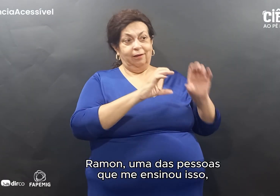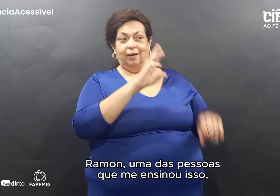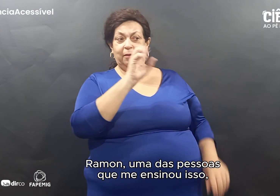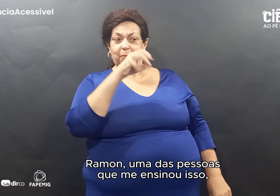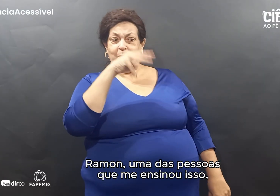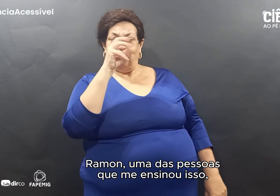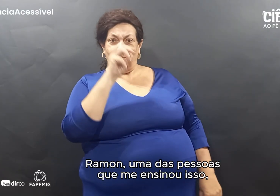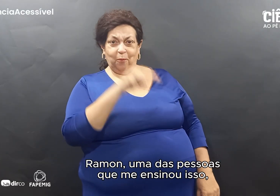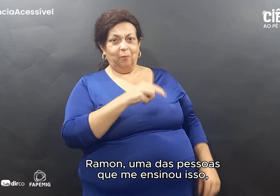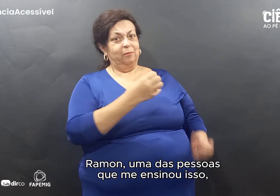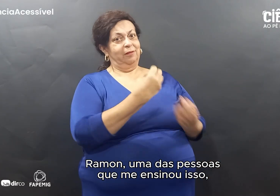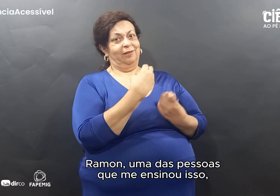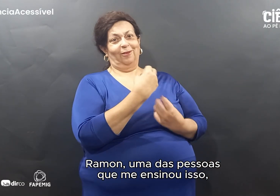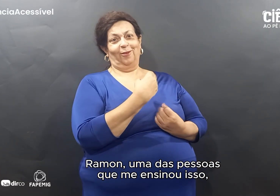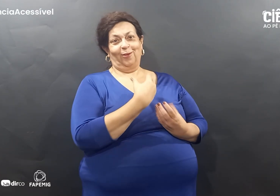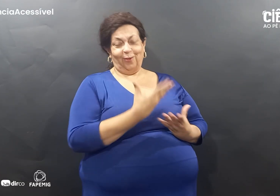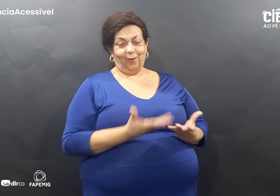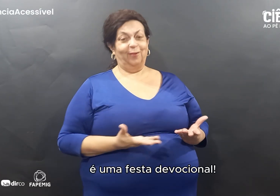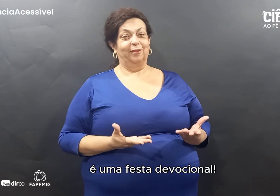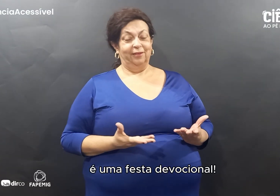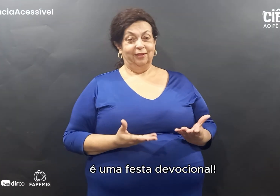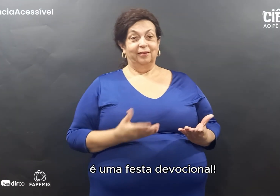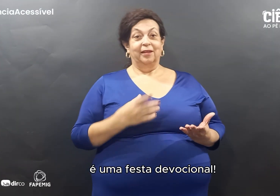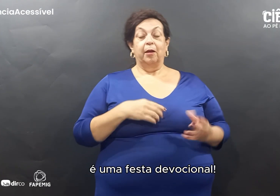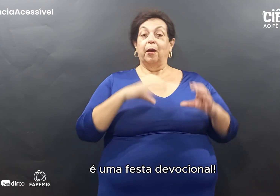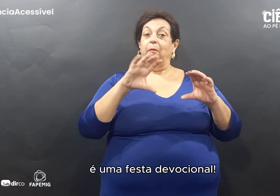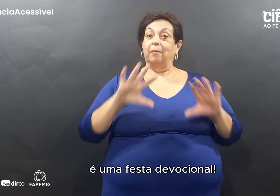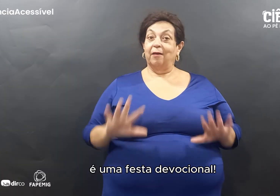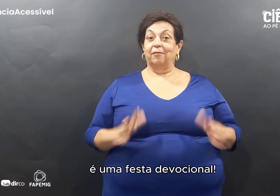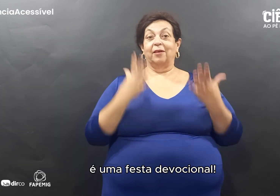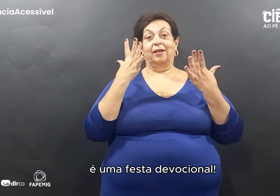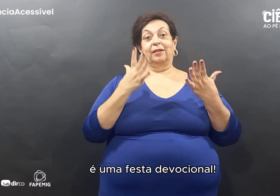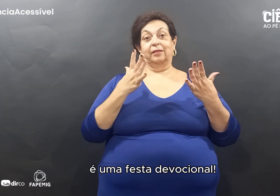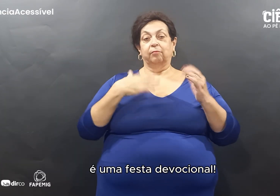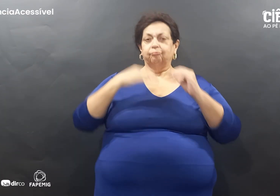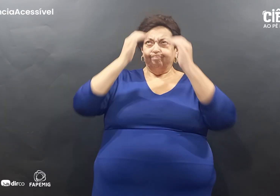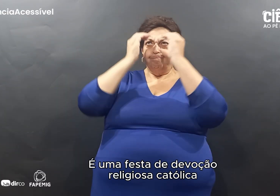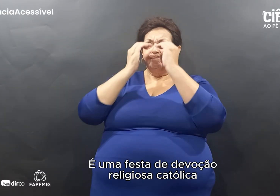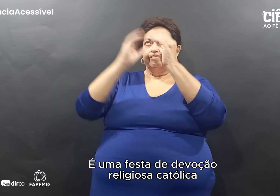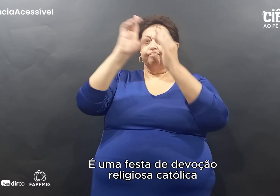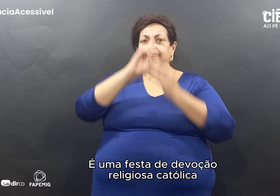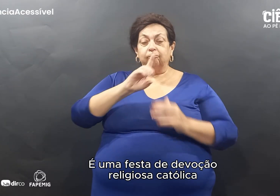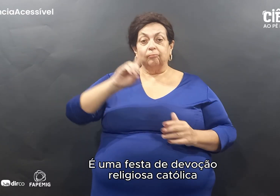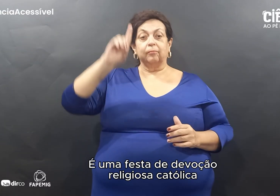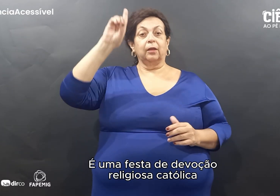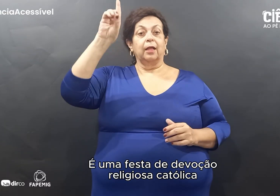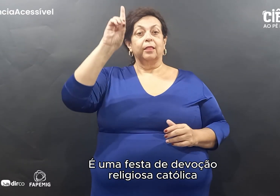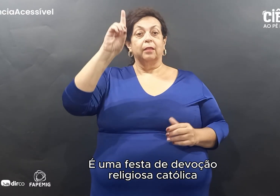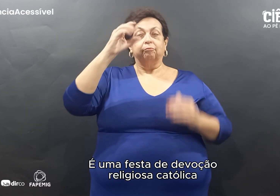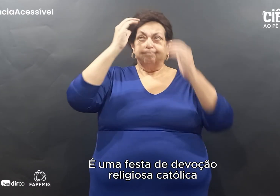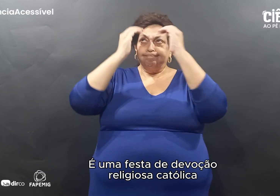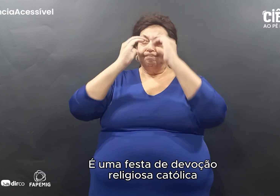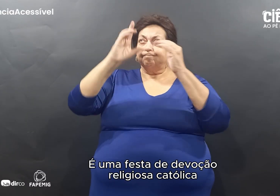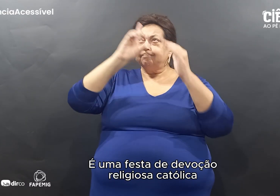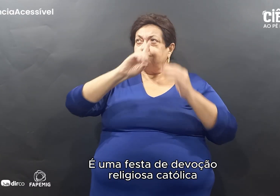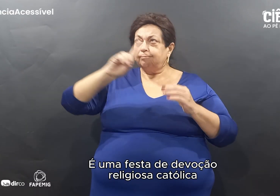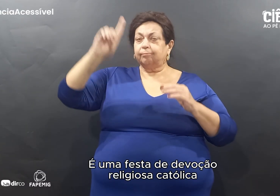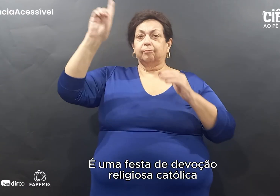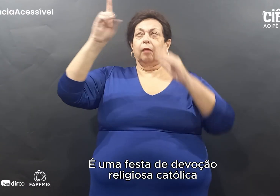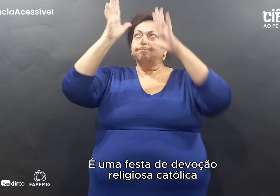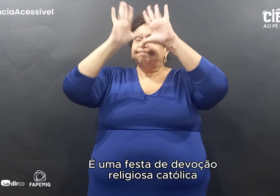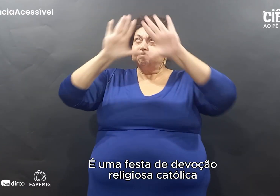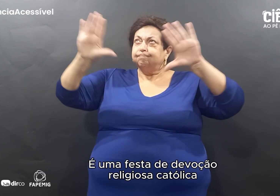uma das pessoas que me ensinou isso, né? É uma festa devocional, é uma festa de devoção